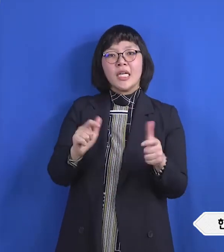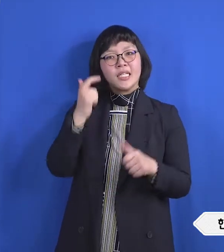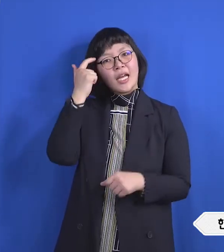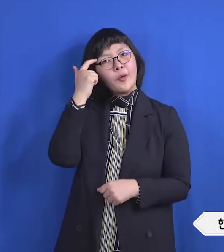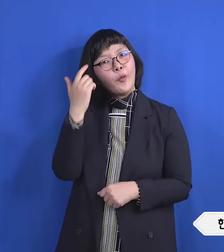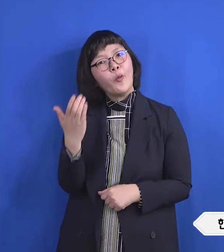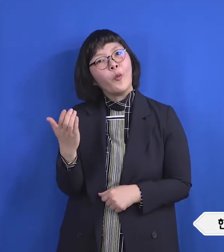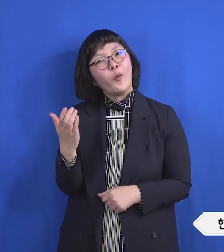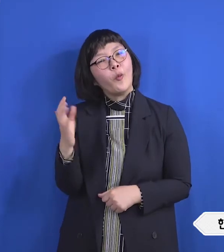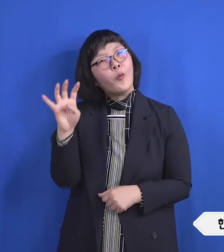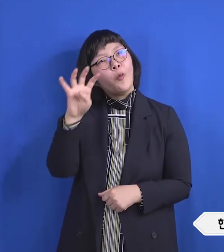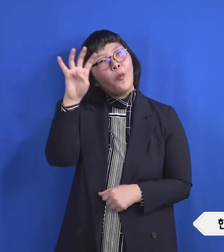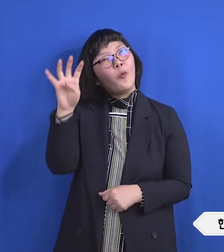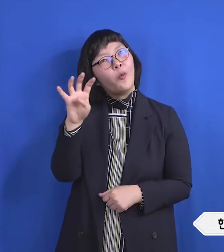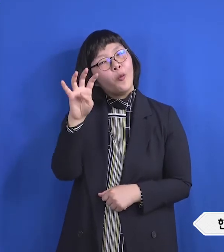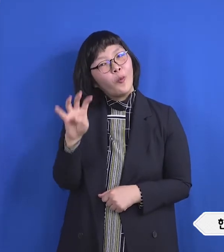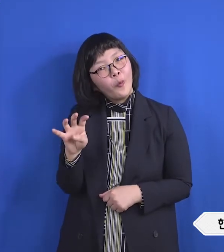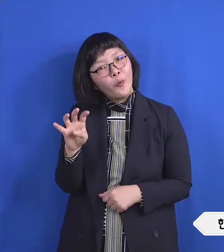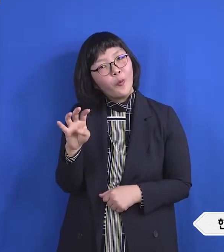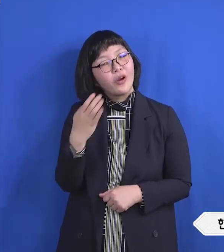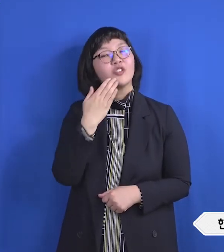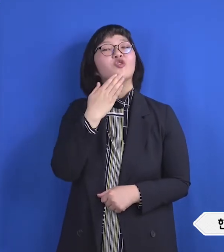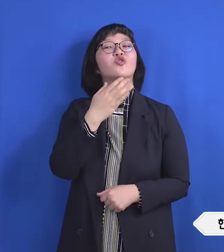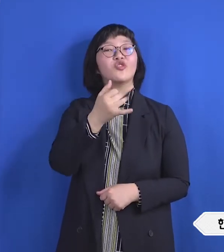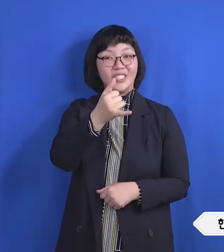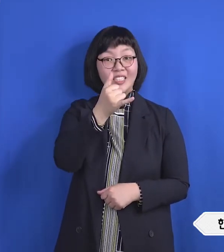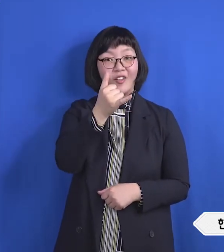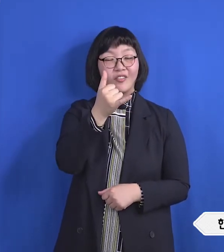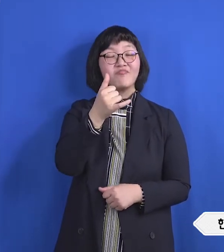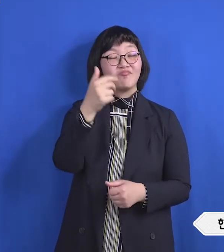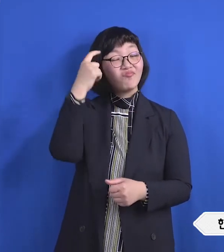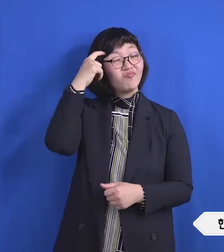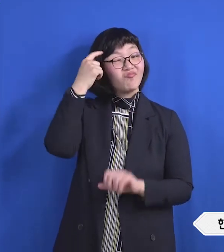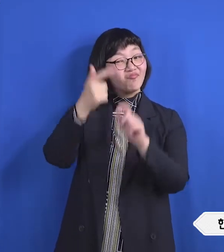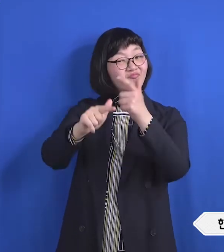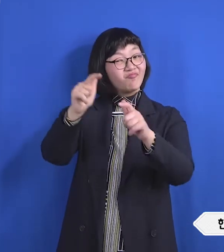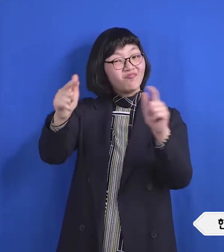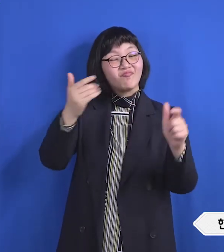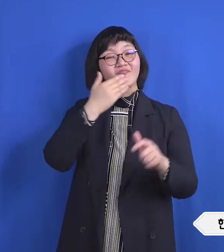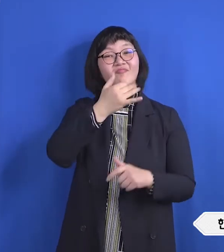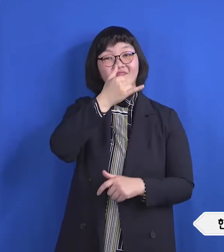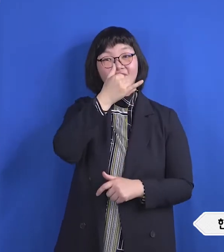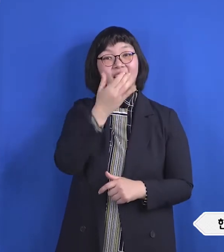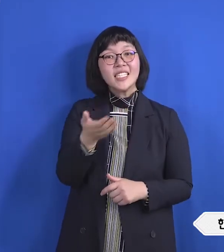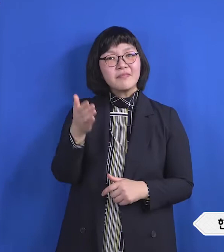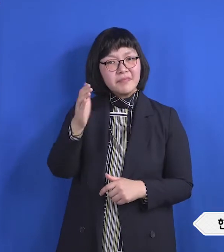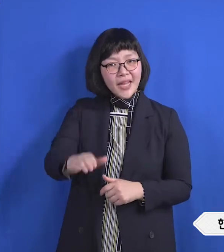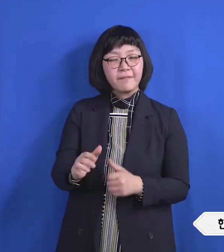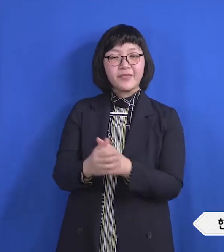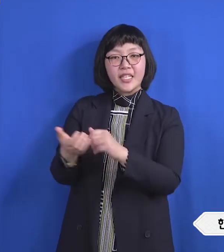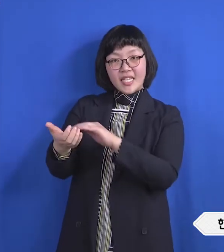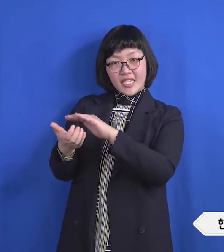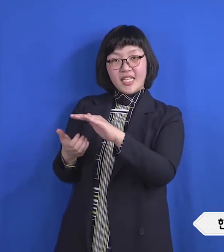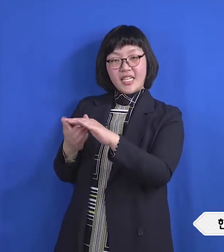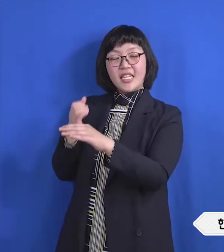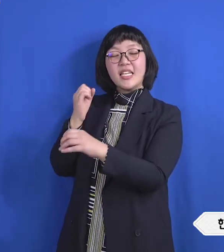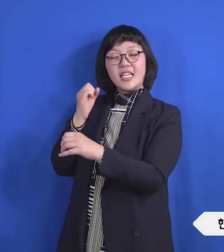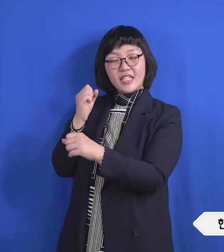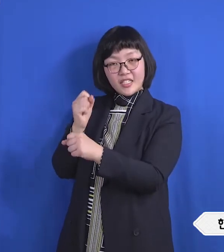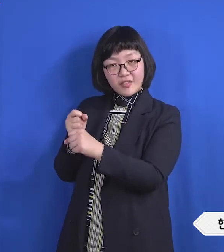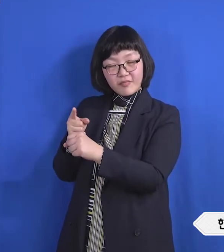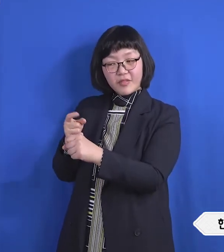않느냐, 그런 의문을 가질 수가 있습니다. 이 예정론과 자유의지는 우리